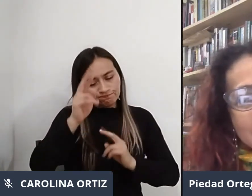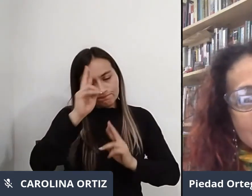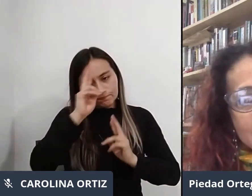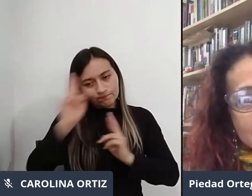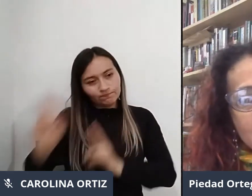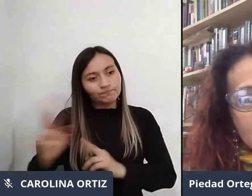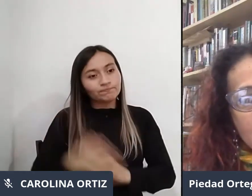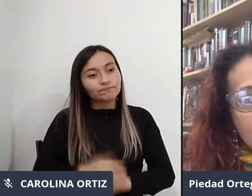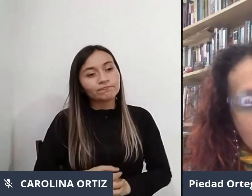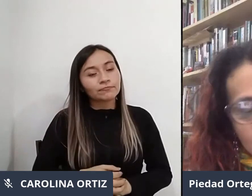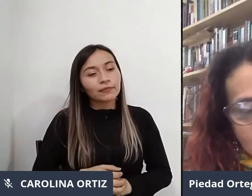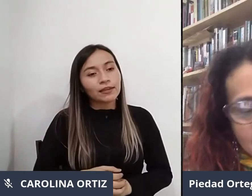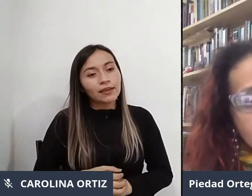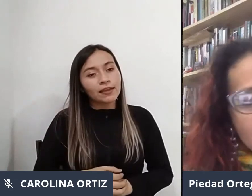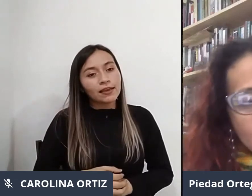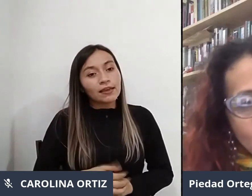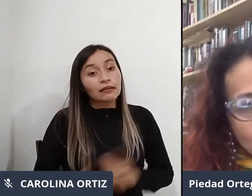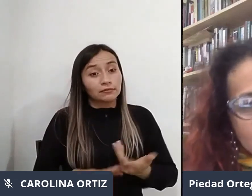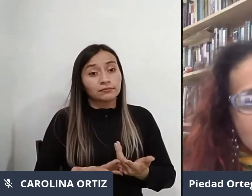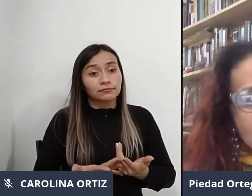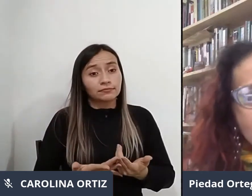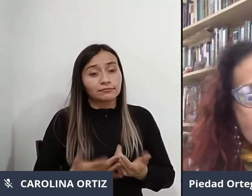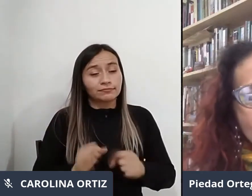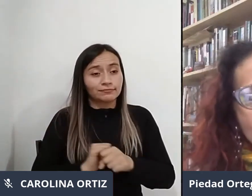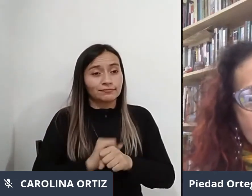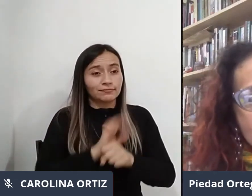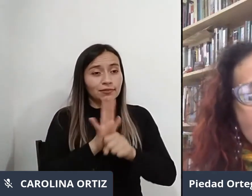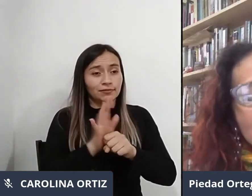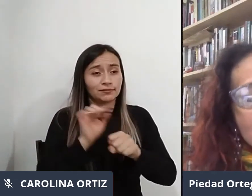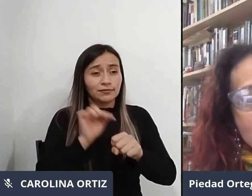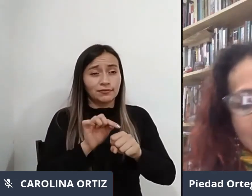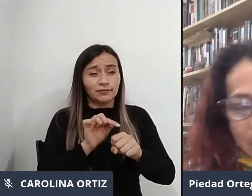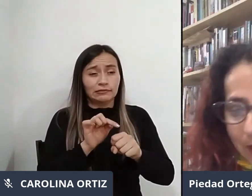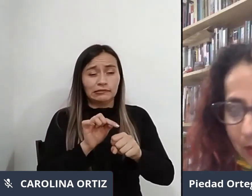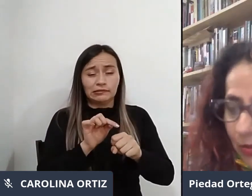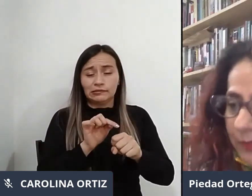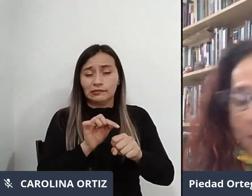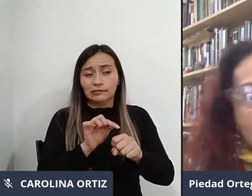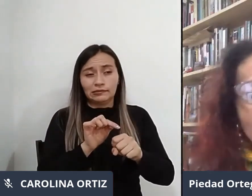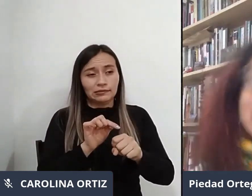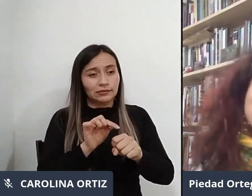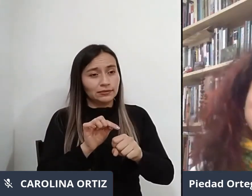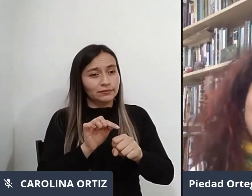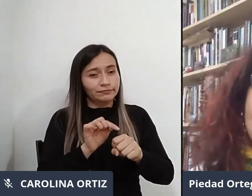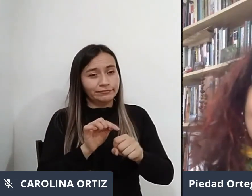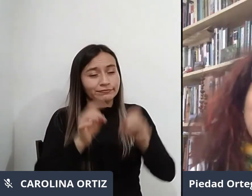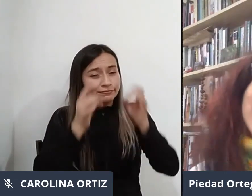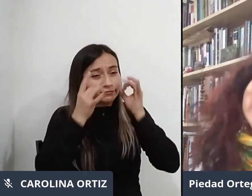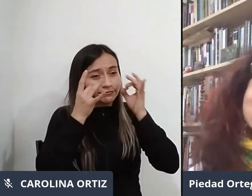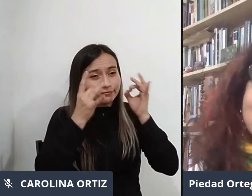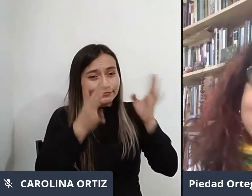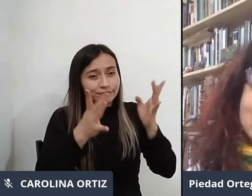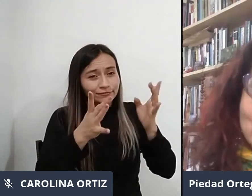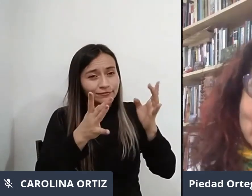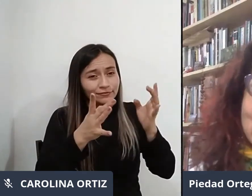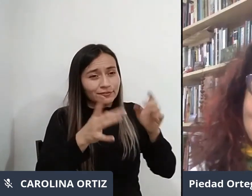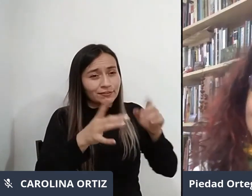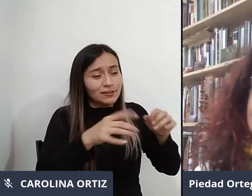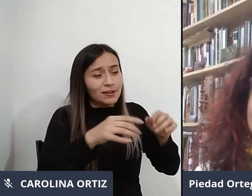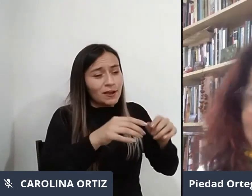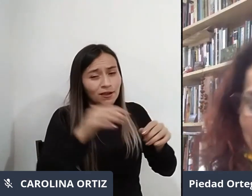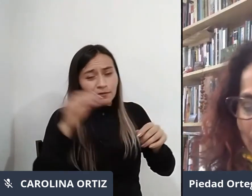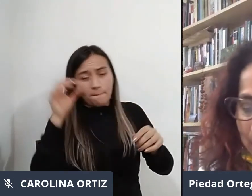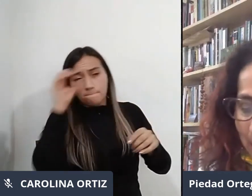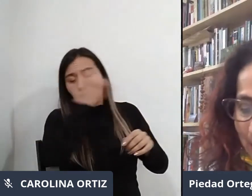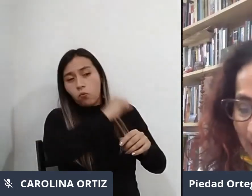lugares, que es una pandemia dolorosa porque nos revela, insisto, el Estado, la matriz de desigualdad que